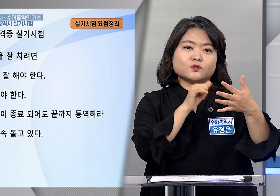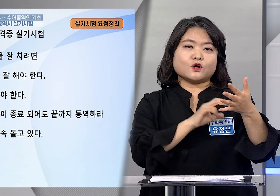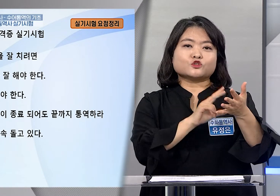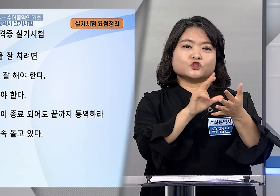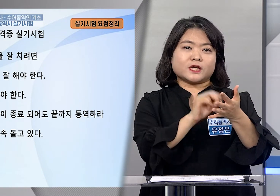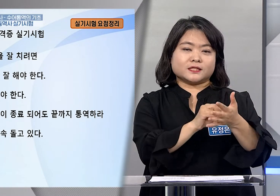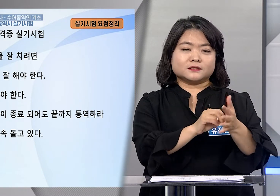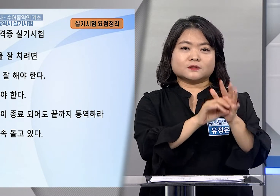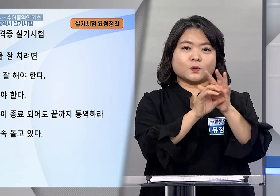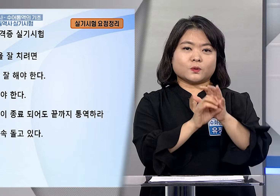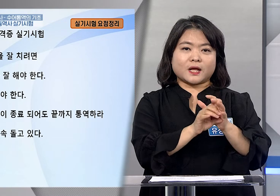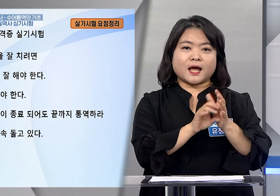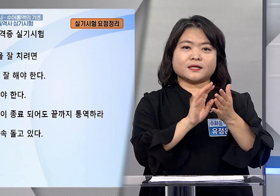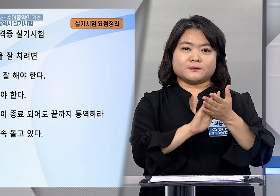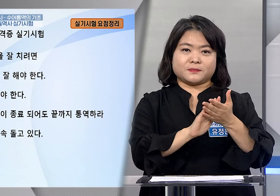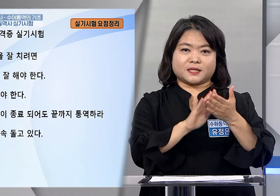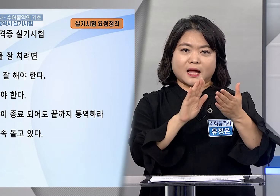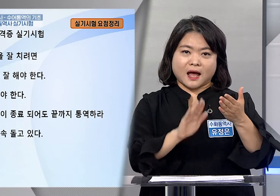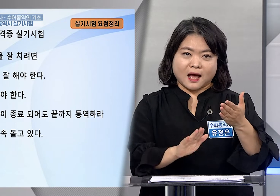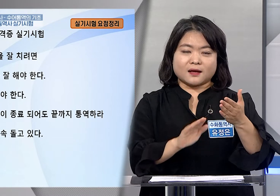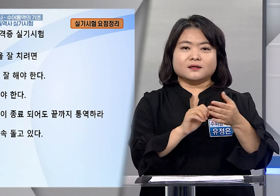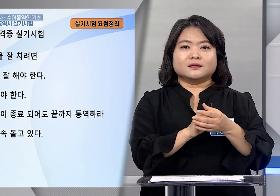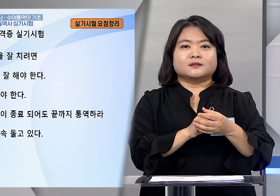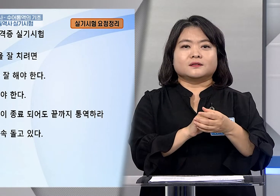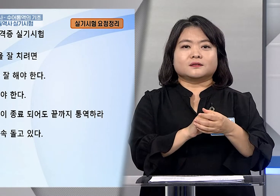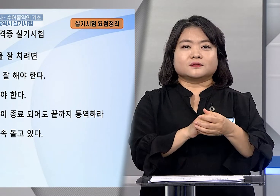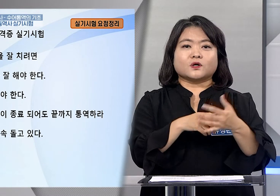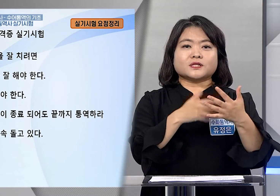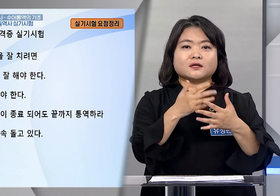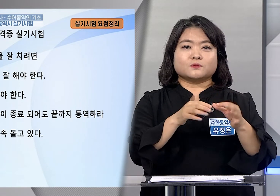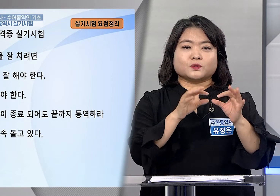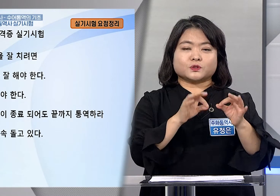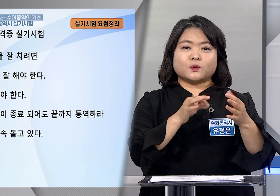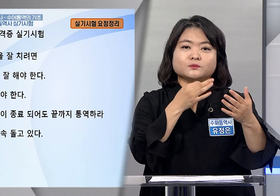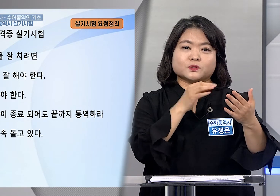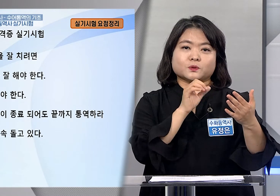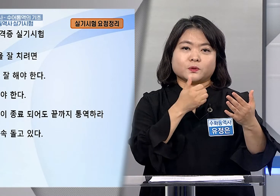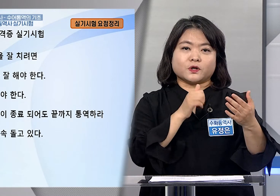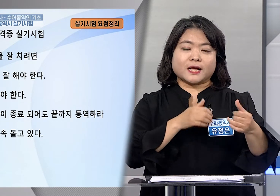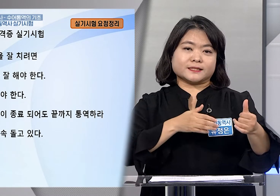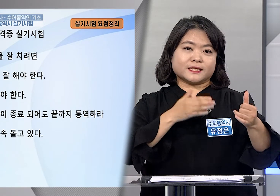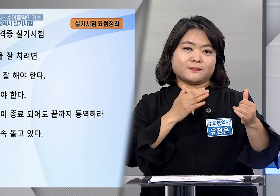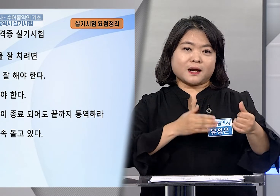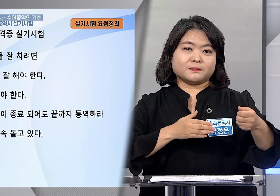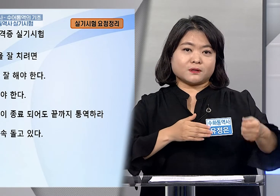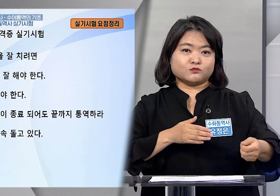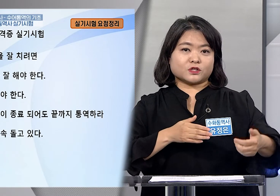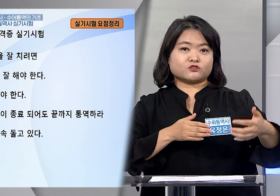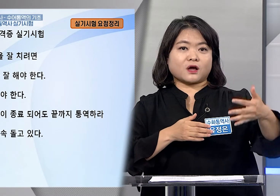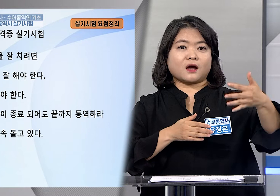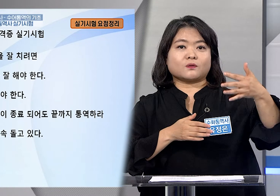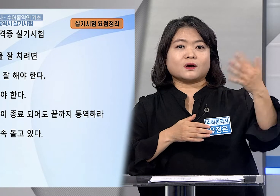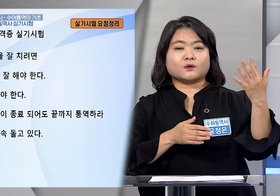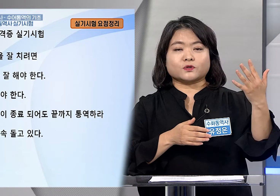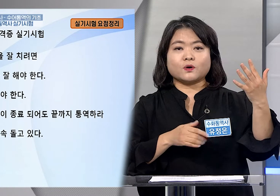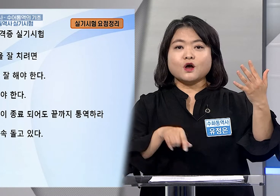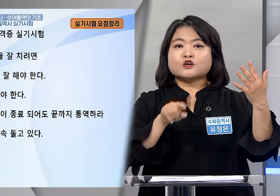통역 주제는 코로나입니다. 영상을 보시고 음성 통역 하시기 바랍니다. 문자가 쫙 올라가고요.